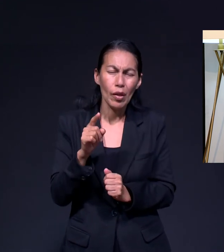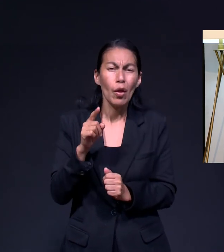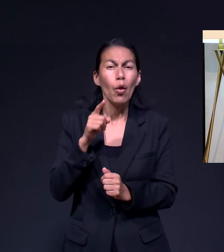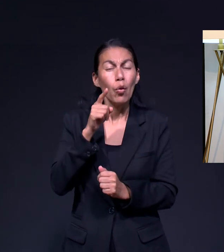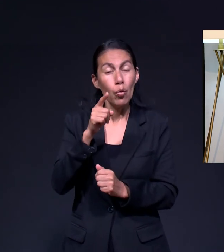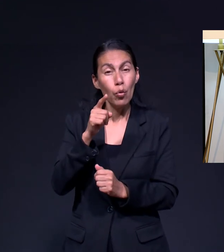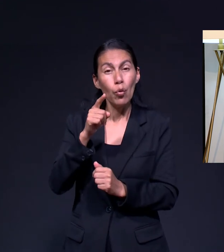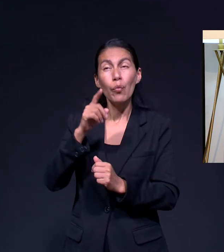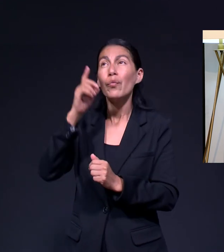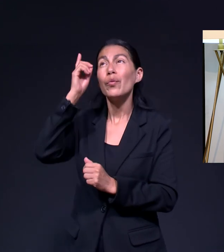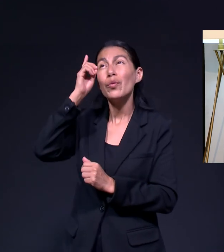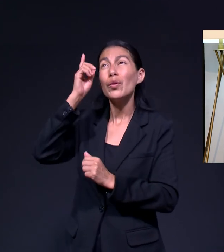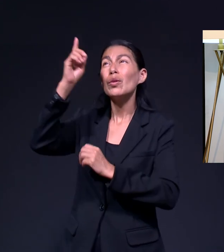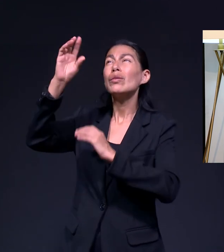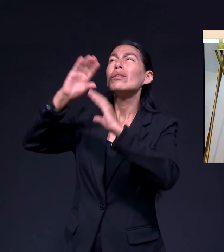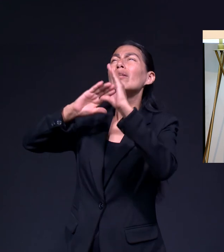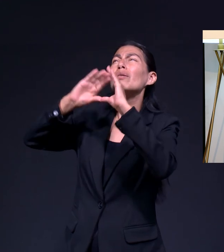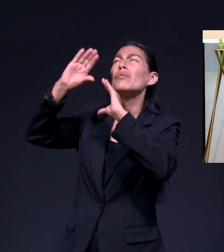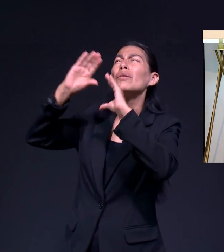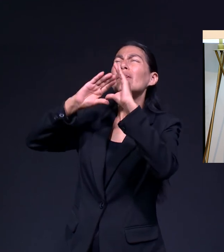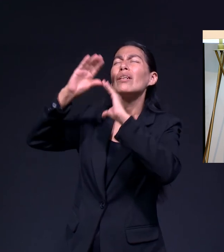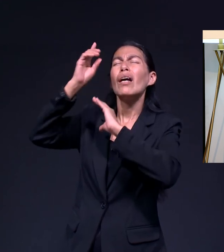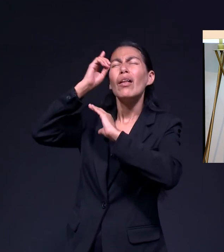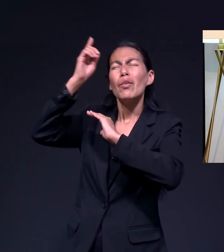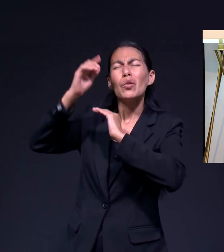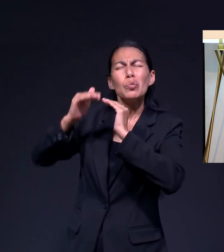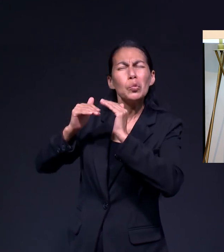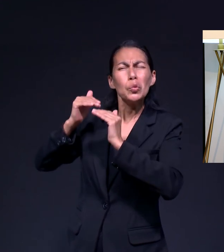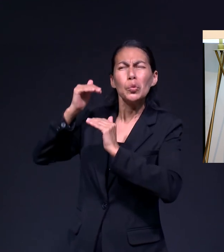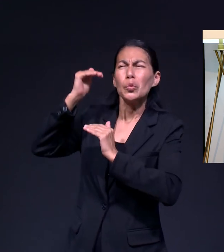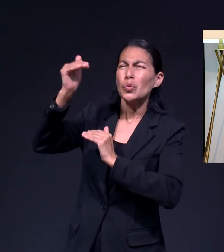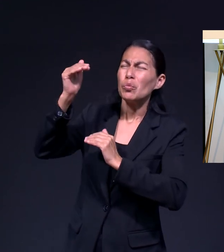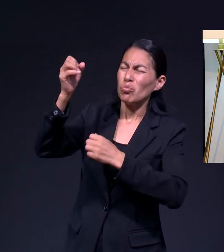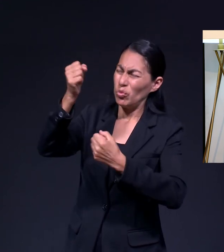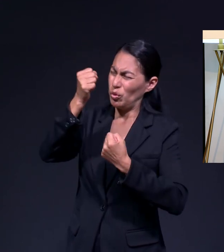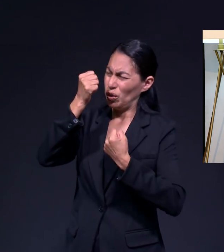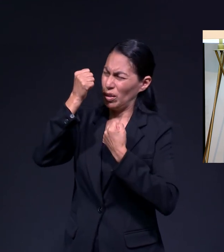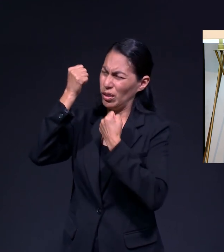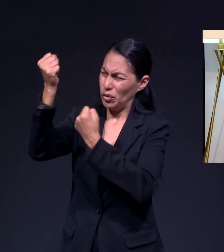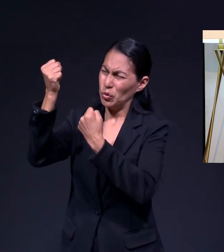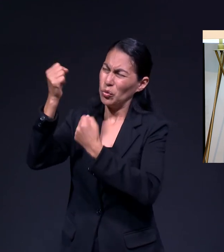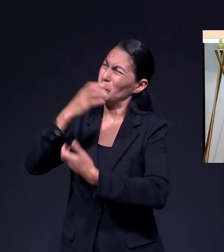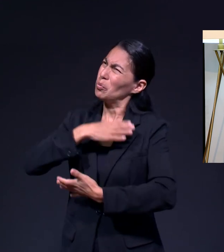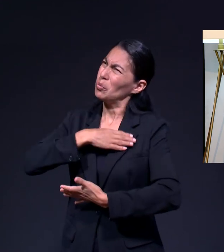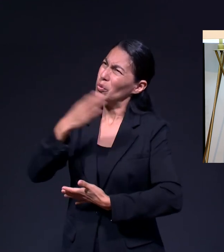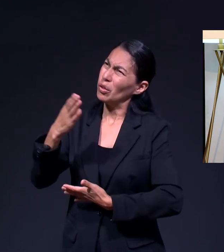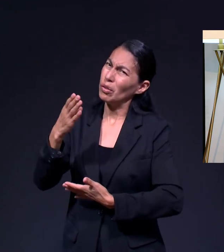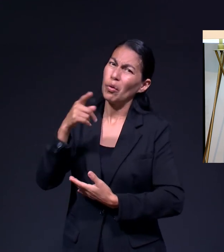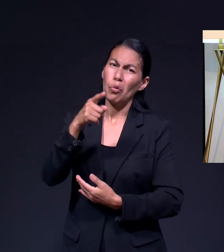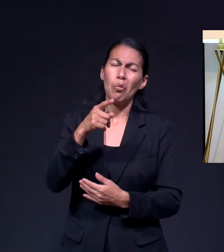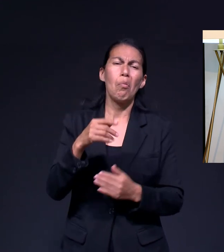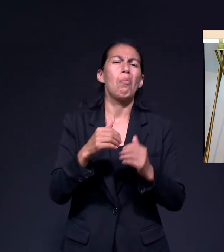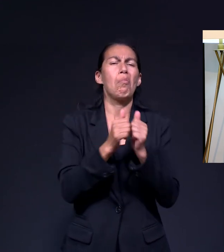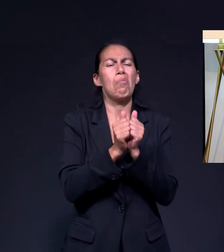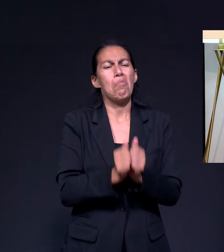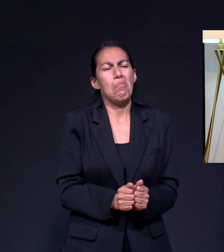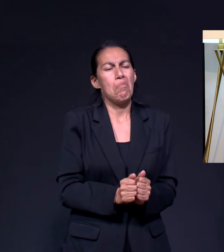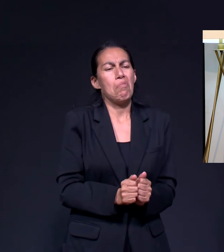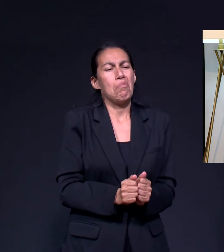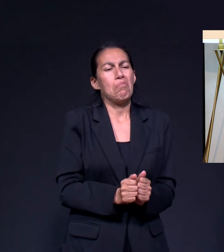porque en comunión con el ser más maravilloso y poderoso infinito bueno